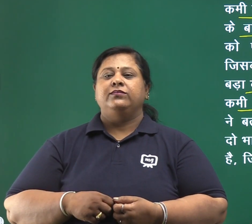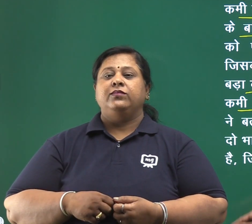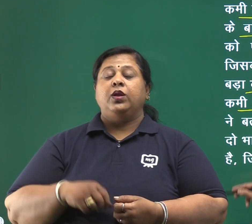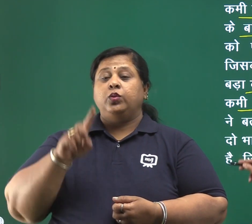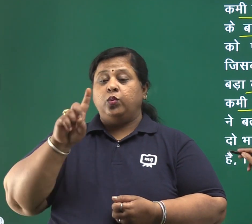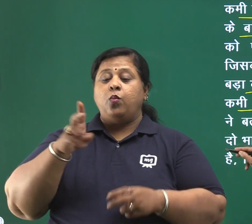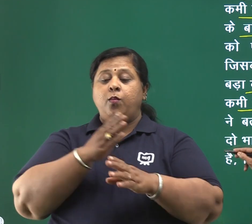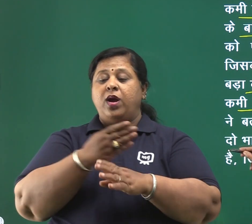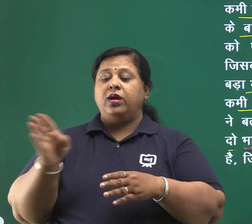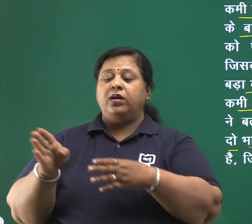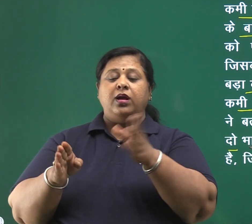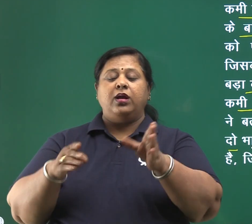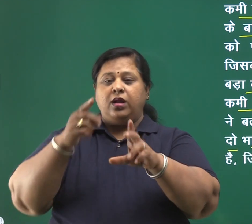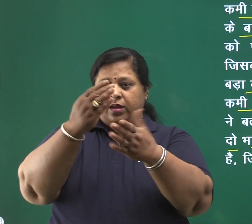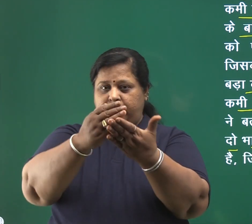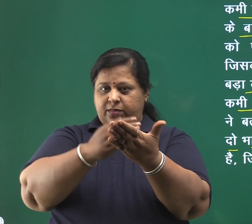2 भाग